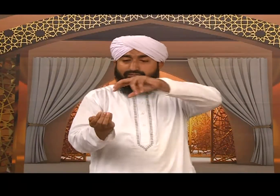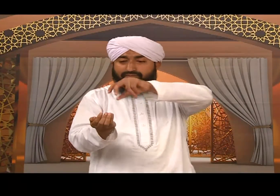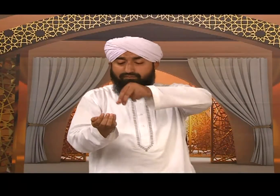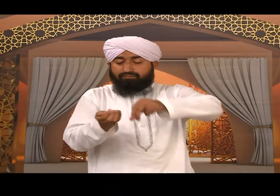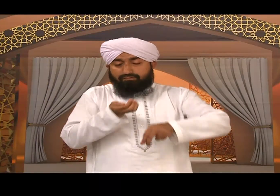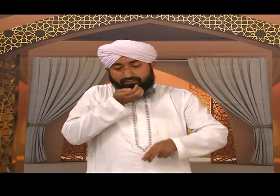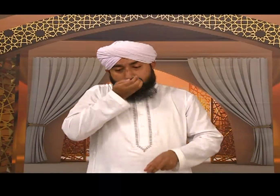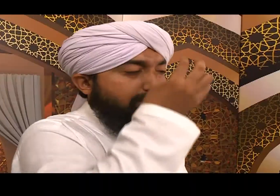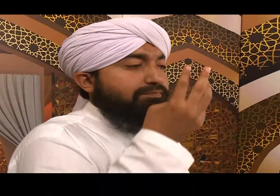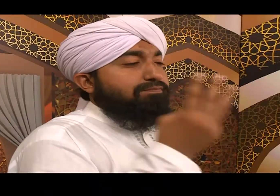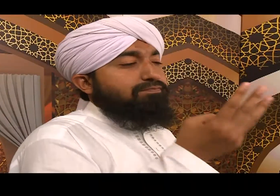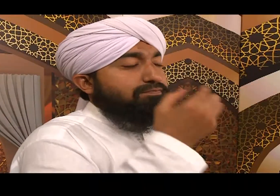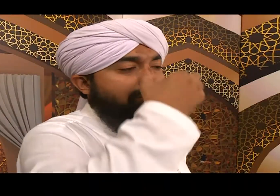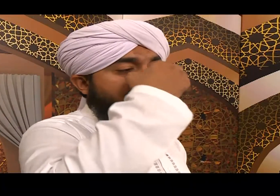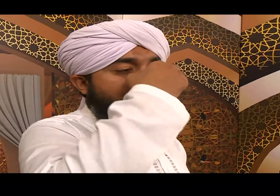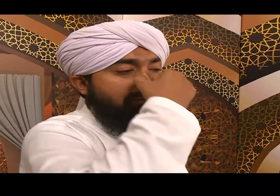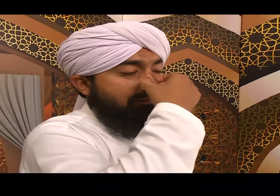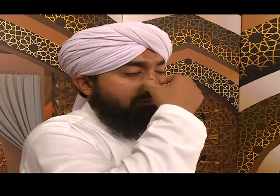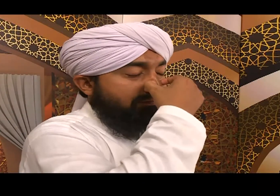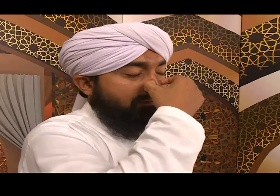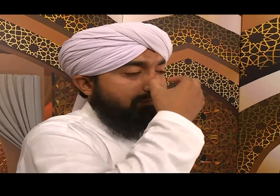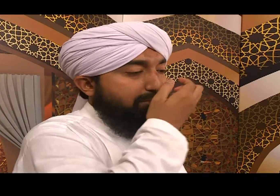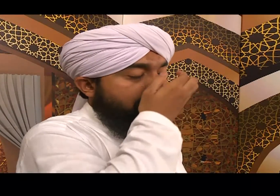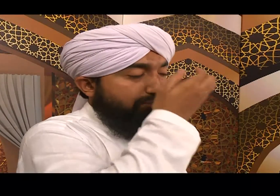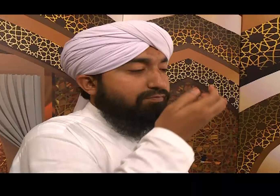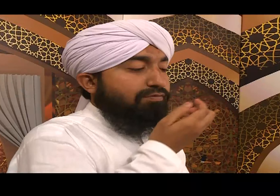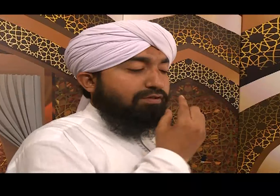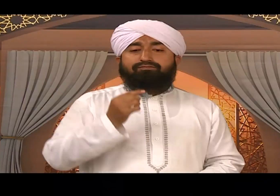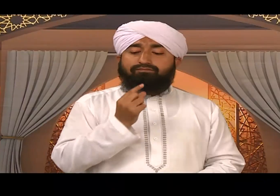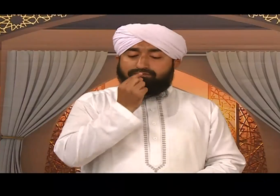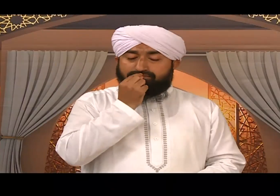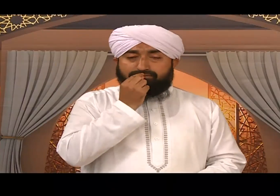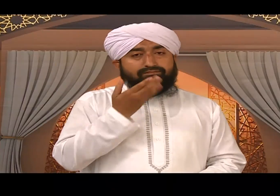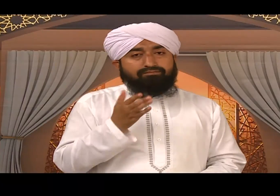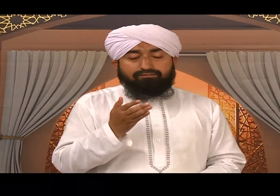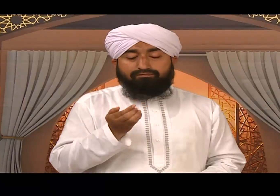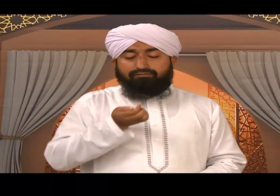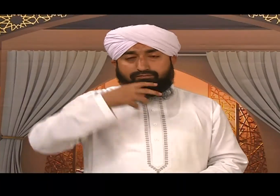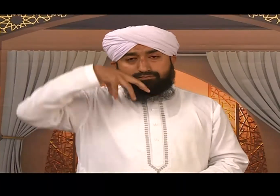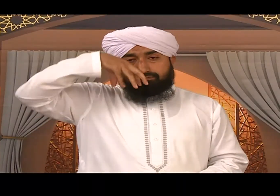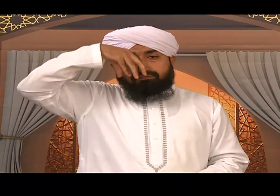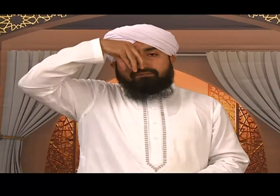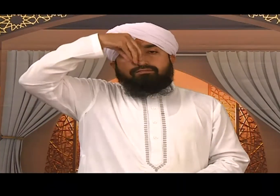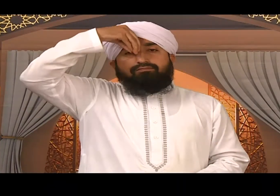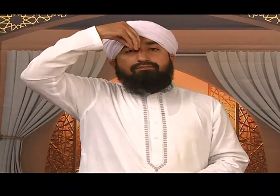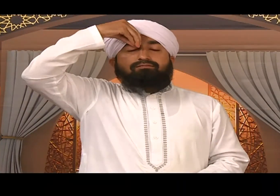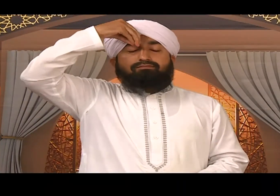بند کر کے 3 بار ناک میں نرم گوشت تک پانی چڑھائیں۔ اگر روزہ نہ ہو تو ناک کی جڑ تک پانی